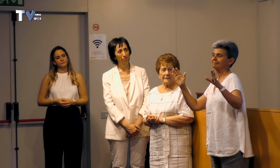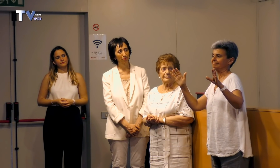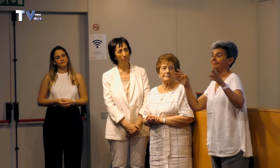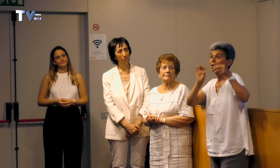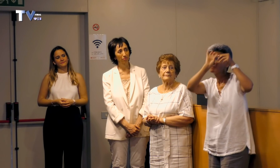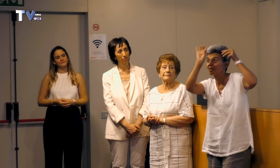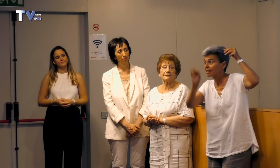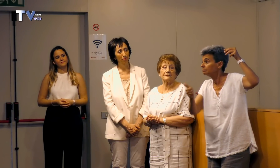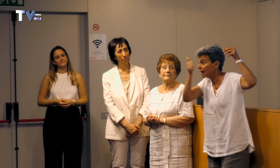feina d'educadora.